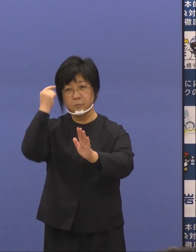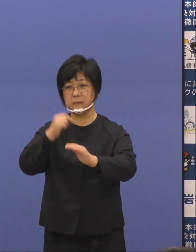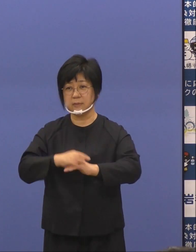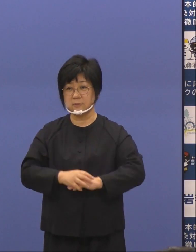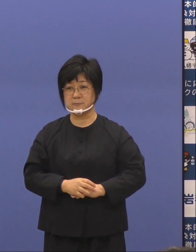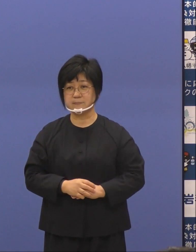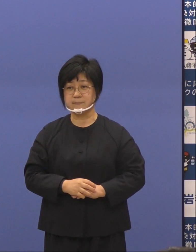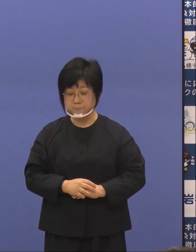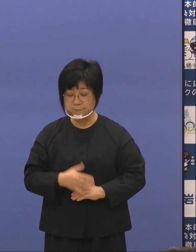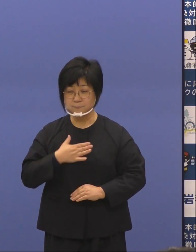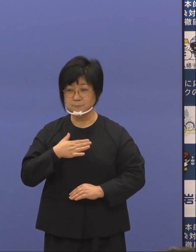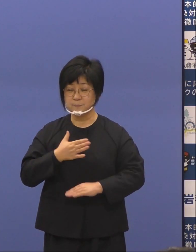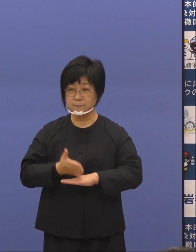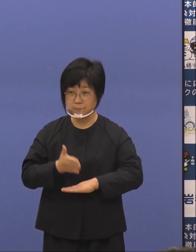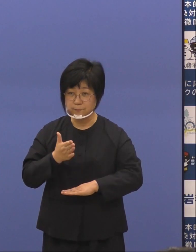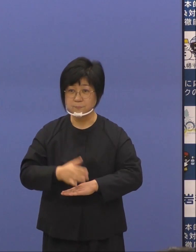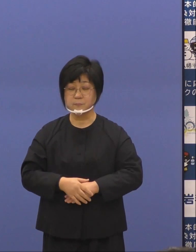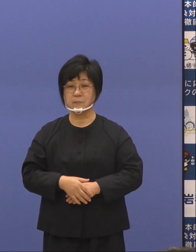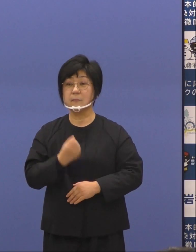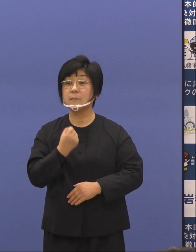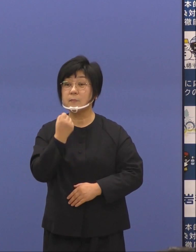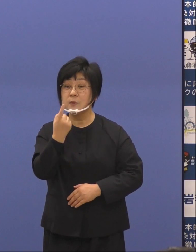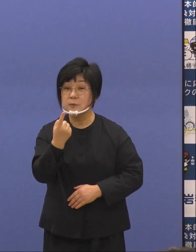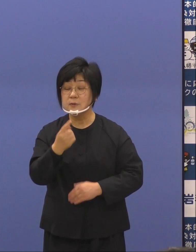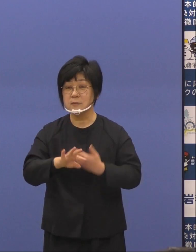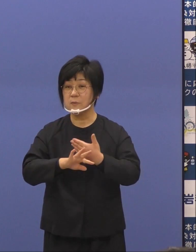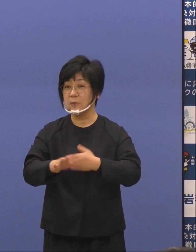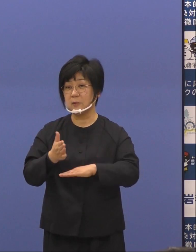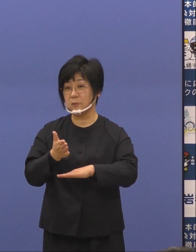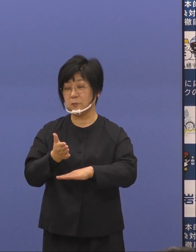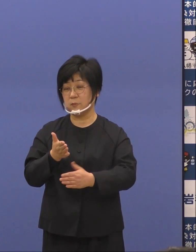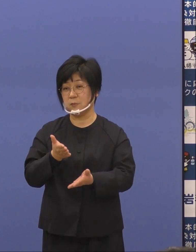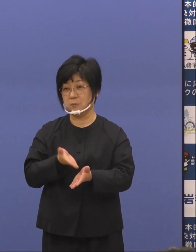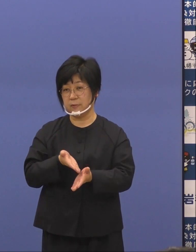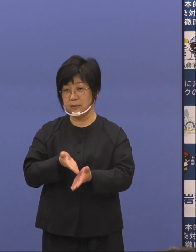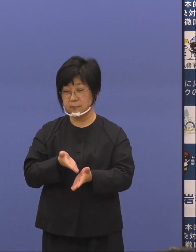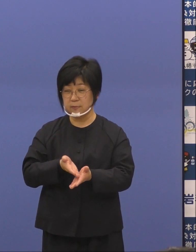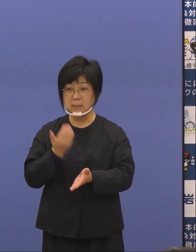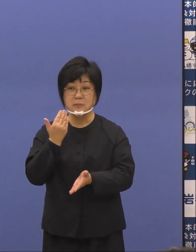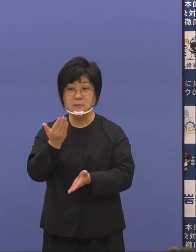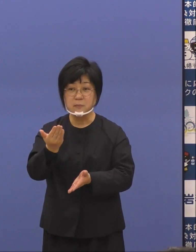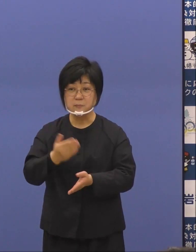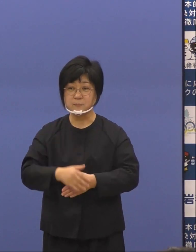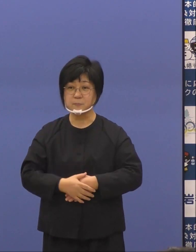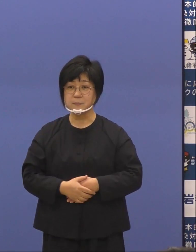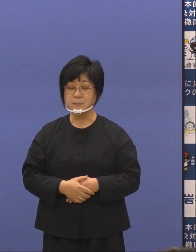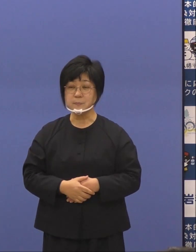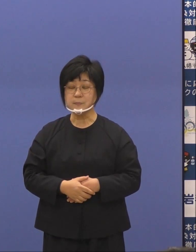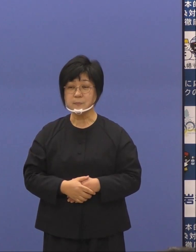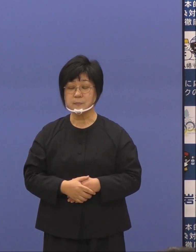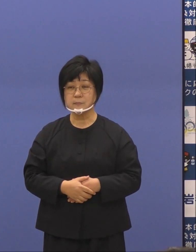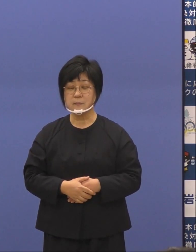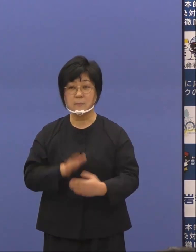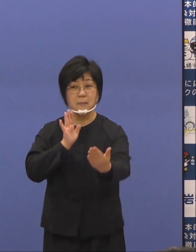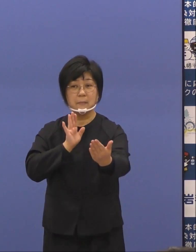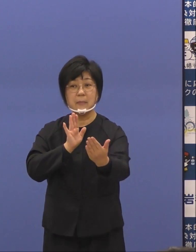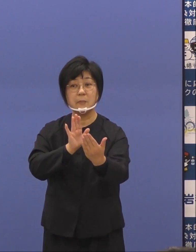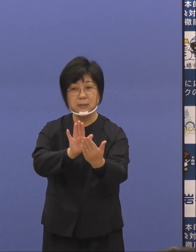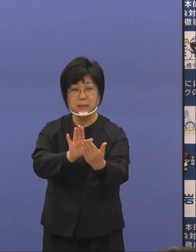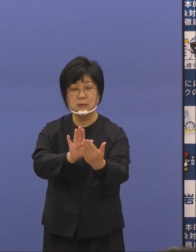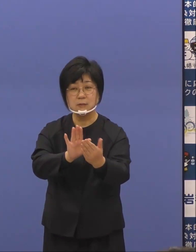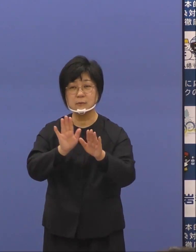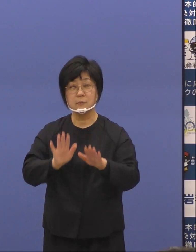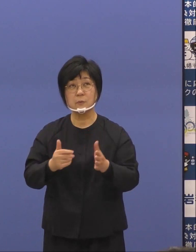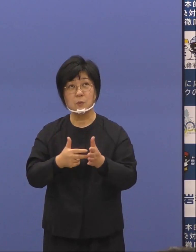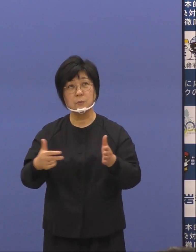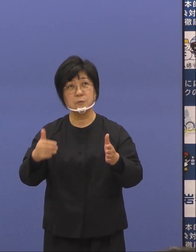ました。ありがとうございます。次にもう一点ちょっと別な話題でお伺いしたいんですけども、またまもなく今週末